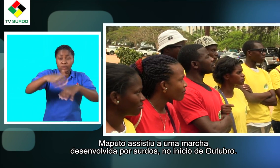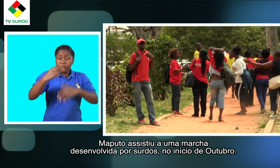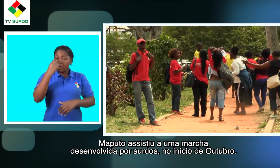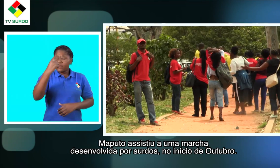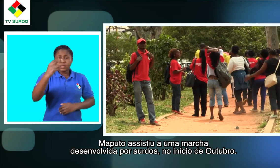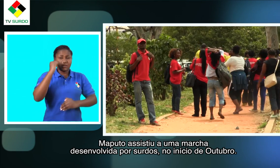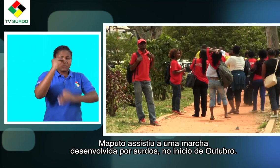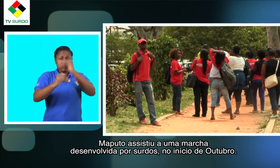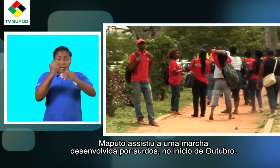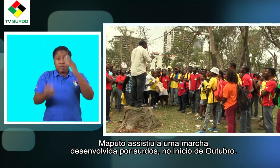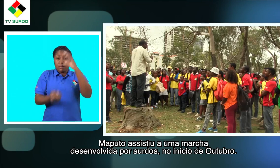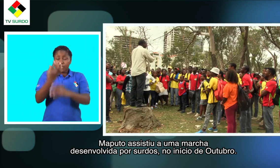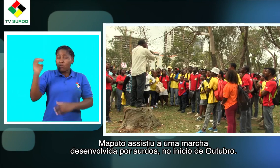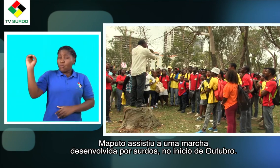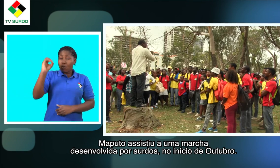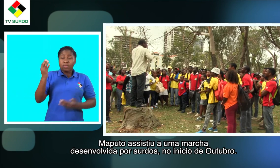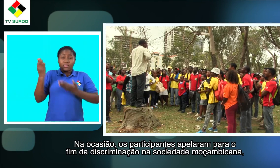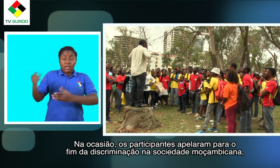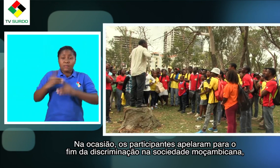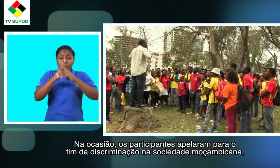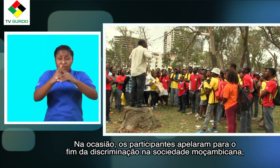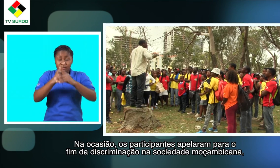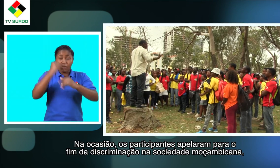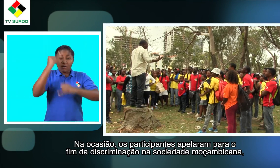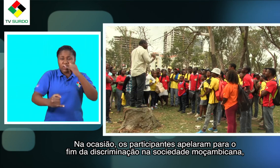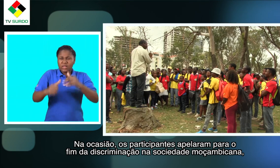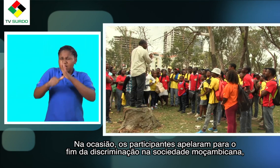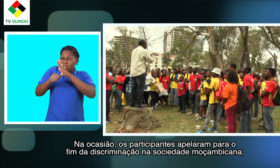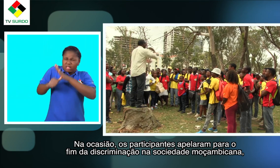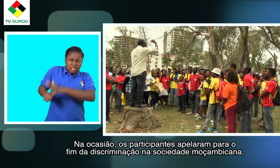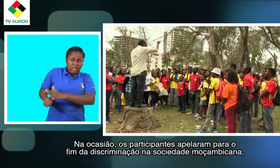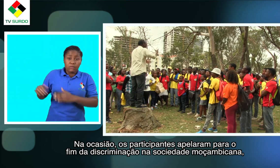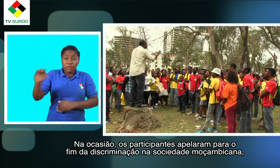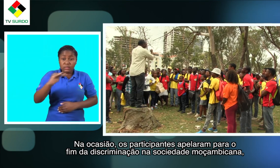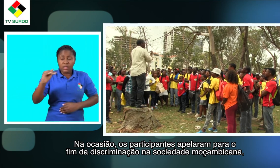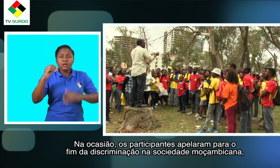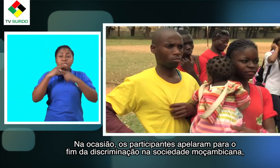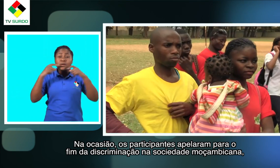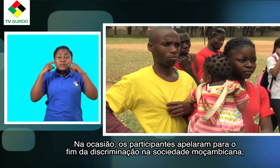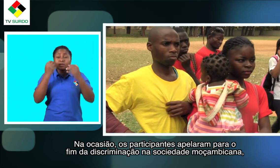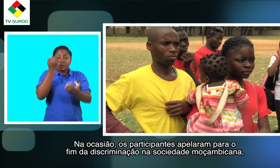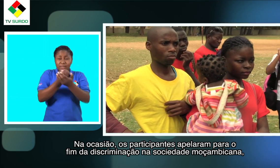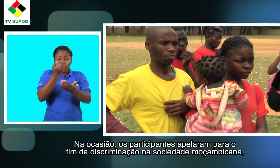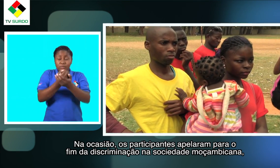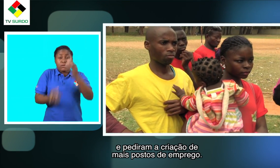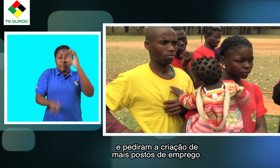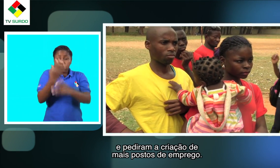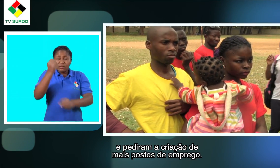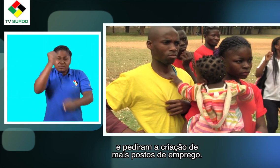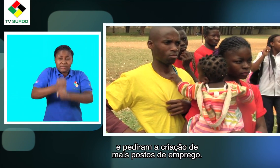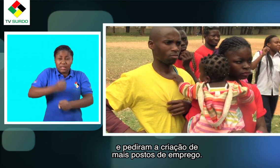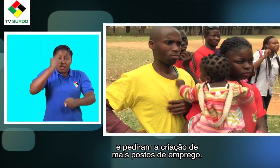marcha de surdos no início de outubro. Na ocasião, os participantes apelaram para o fim da discriminação na sociedade